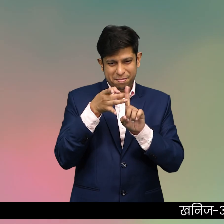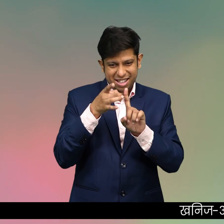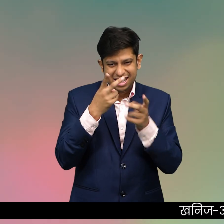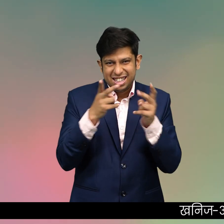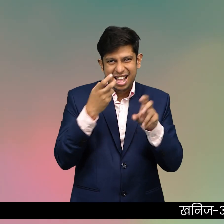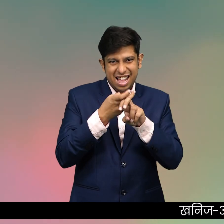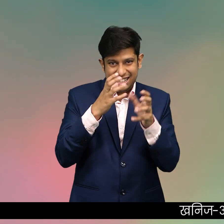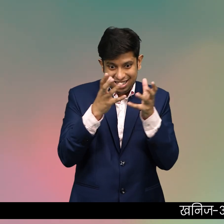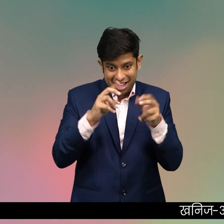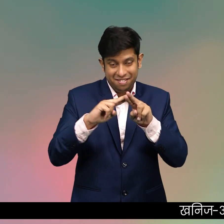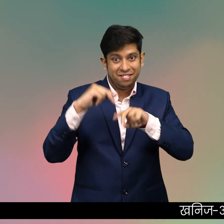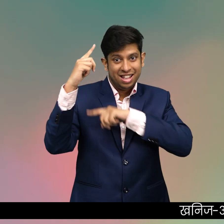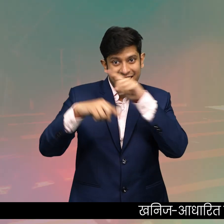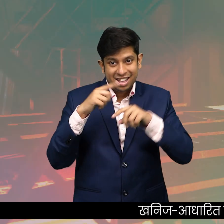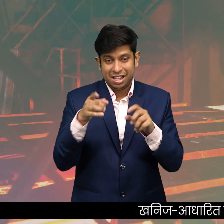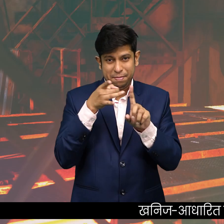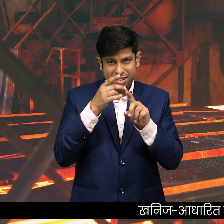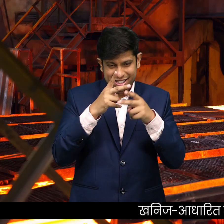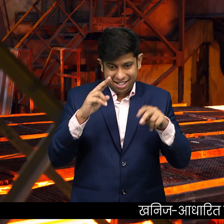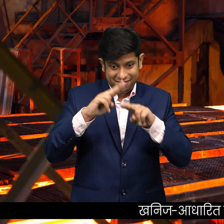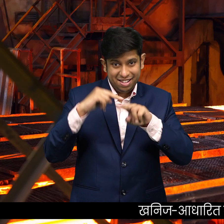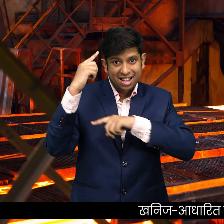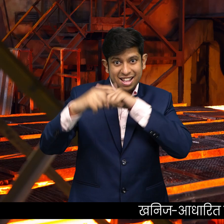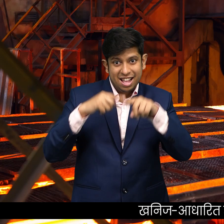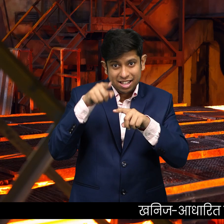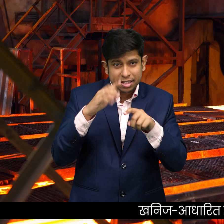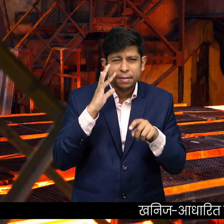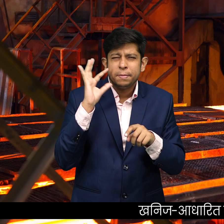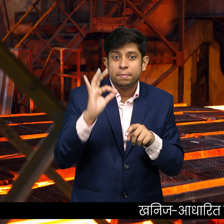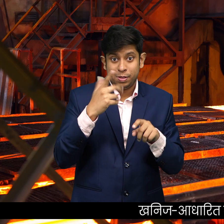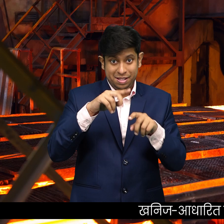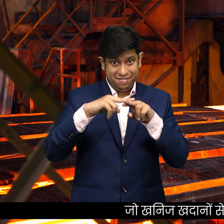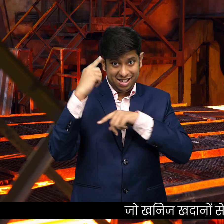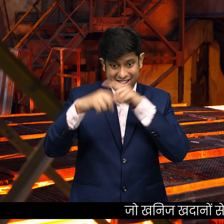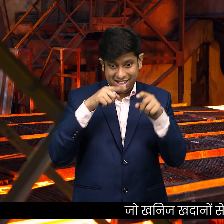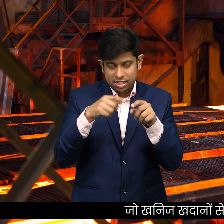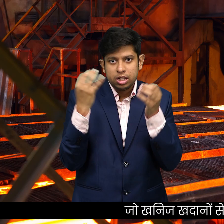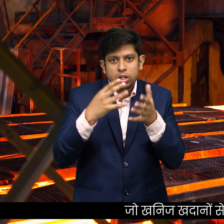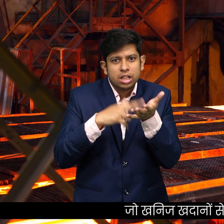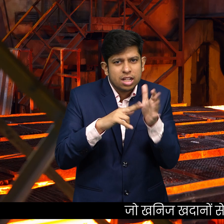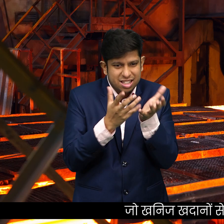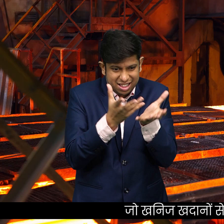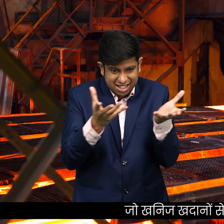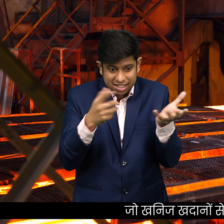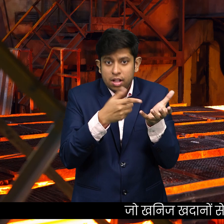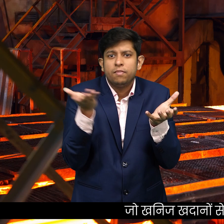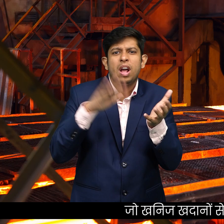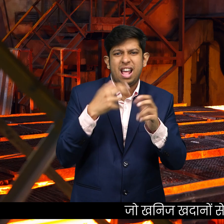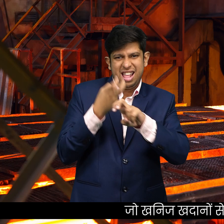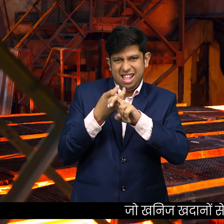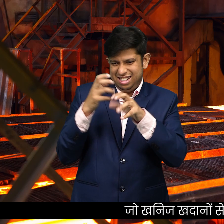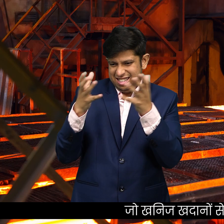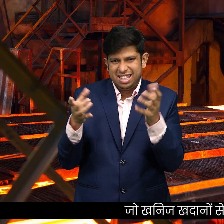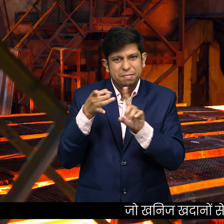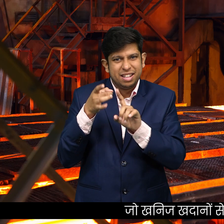खनिज आधारित उद्योग: खनिज आधारित उद्योग वे प्रमुख उद्योग हैं जो खनिज खदानों के